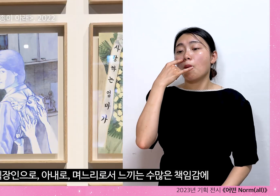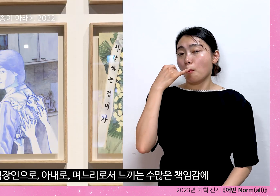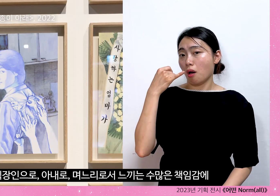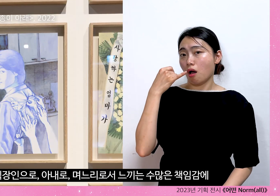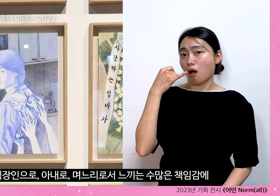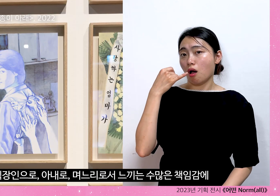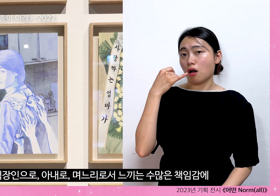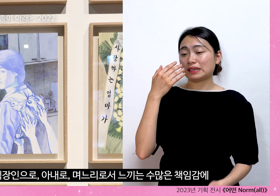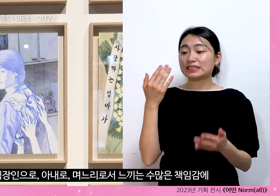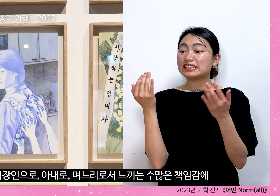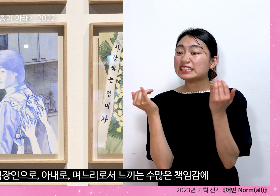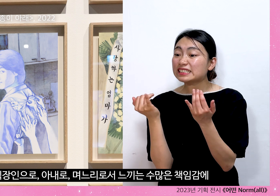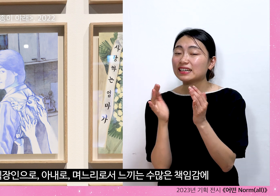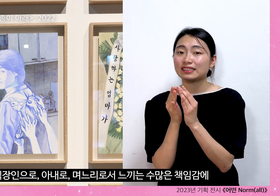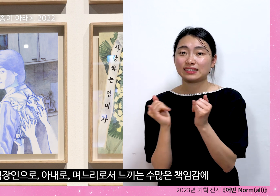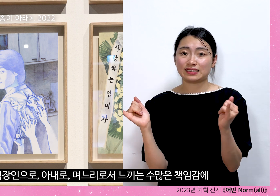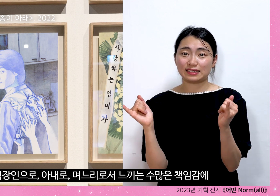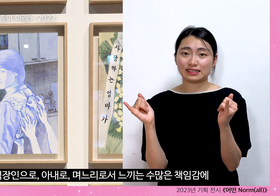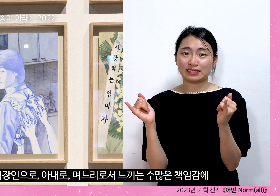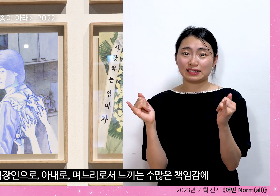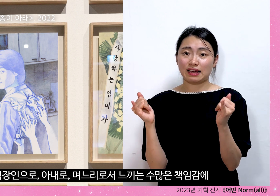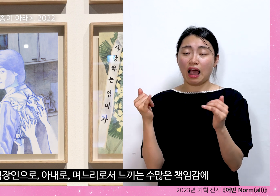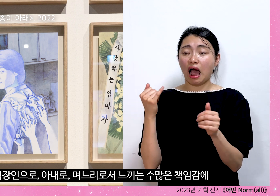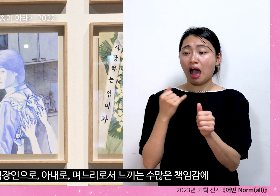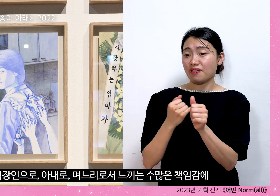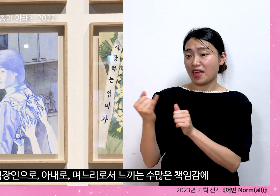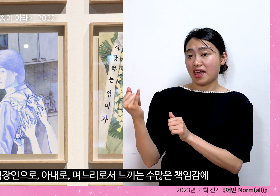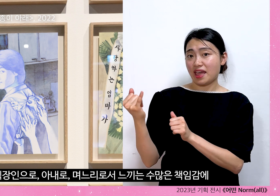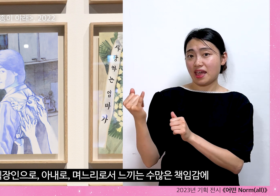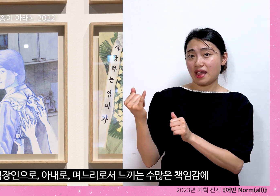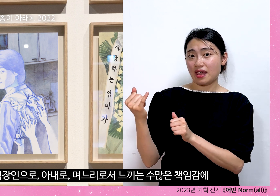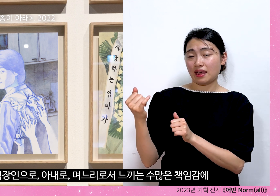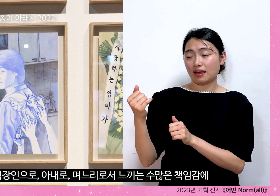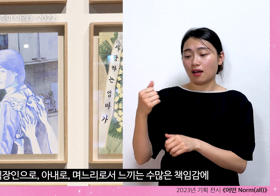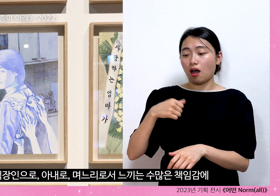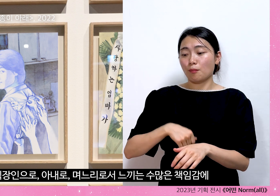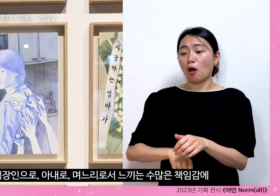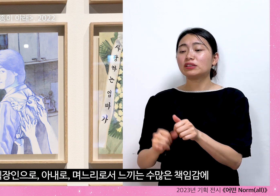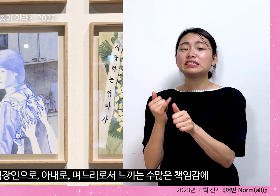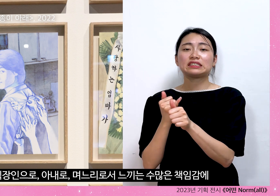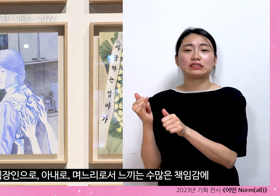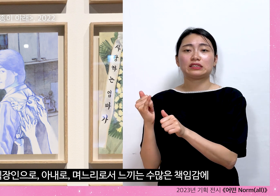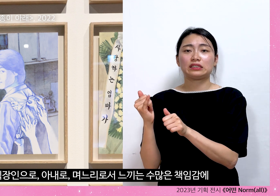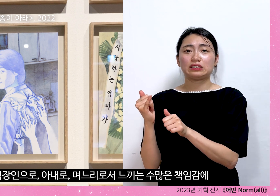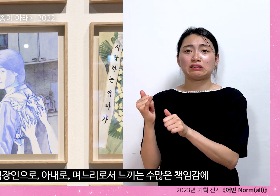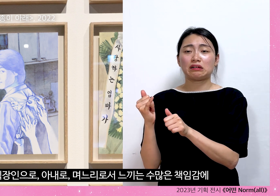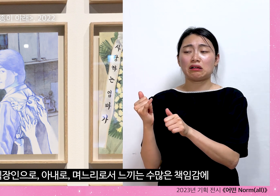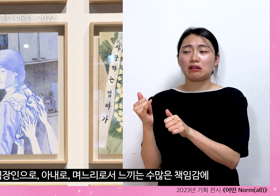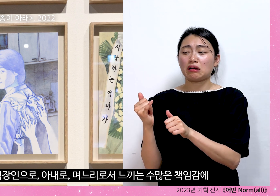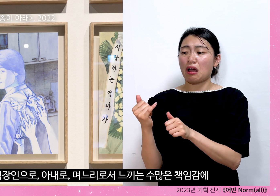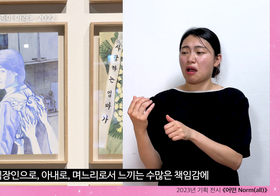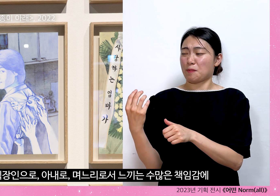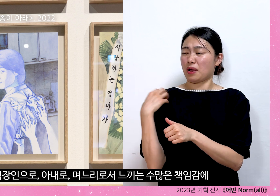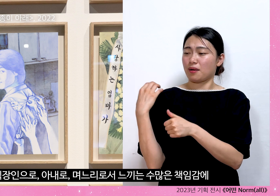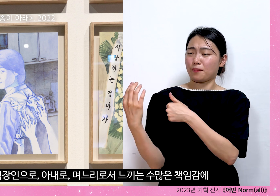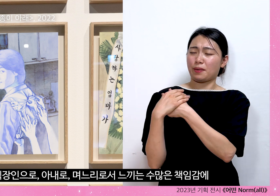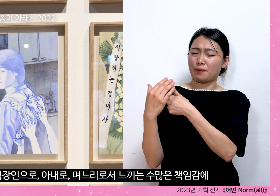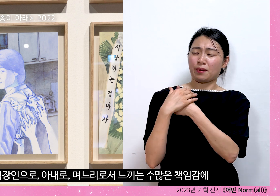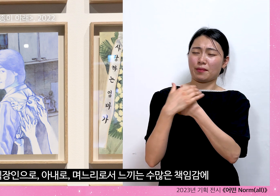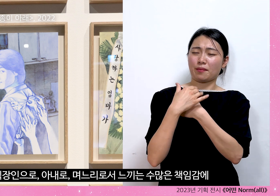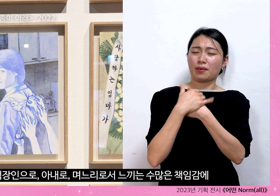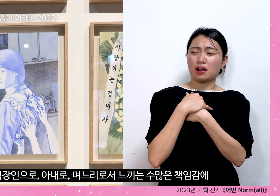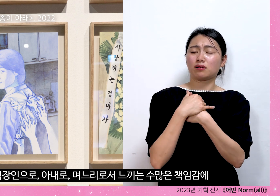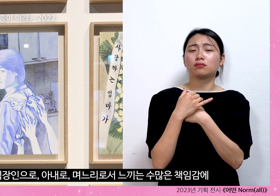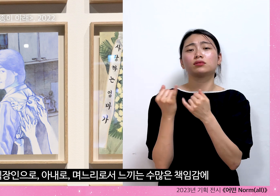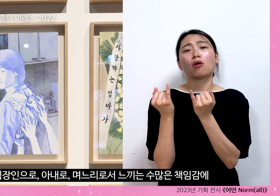엄마로, 직장인으로, 아내로, 며느리로서 느끼는 수많은